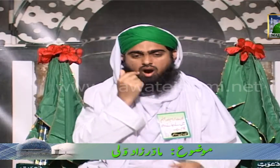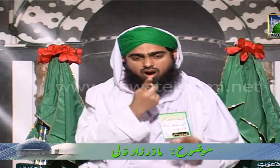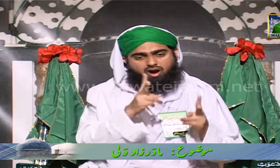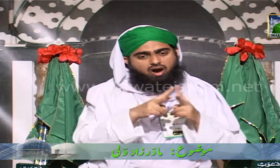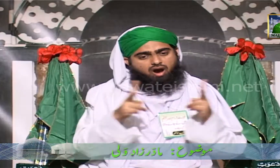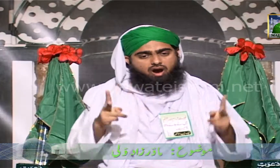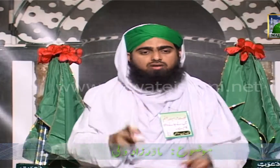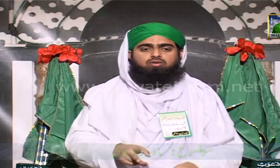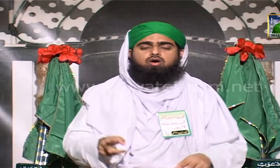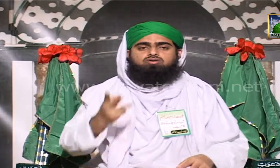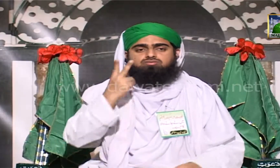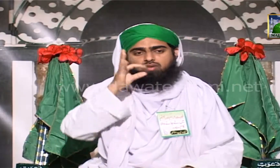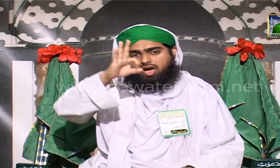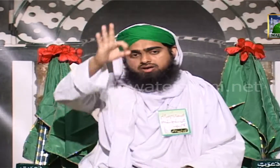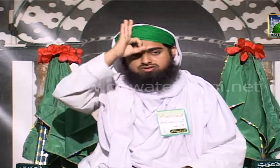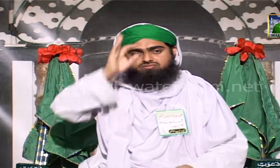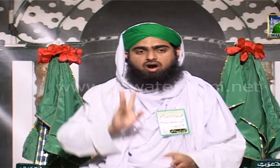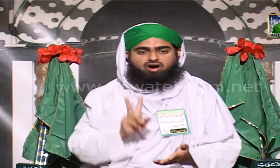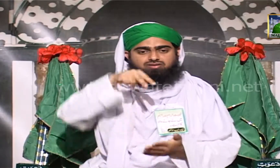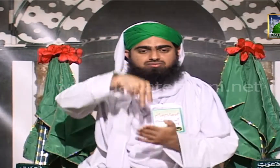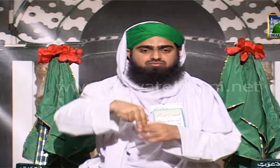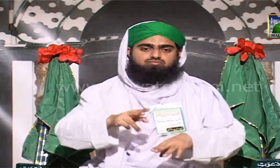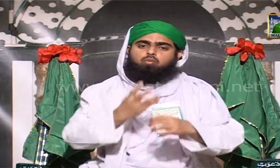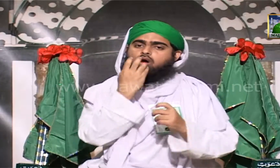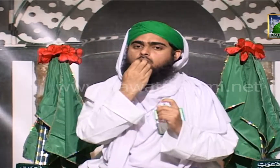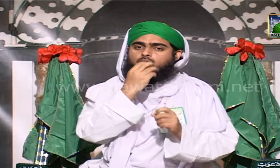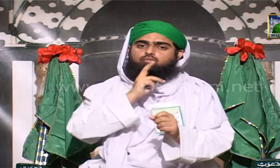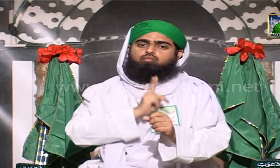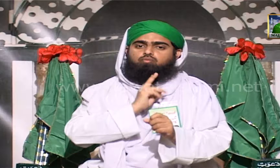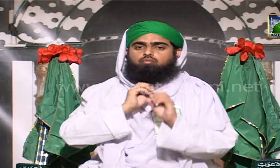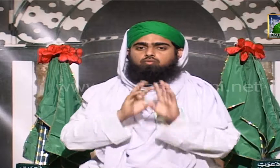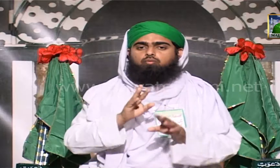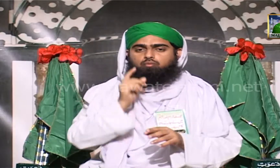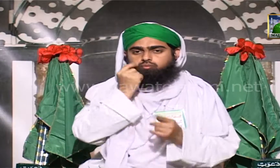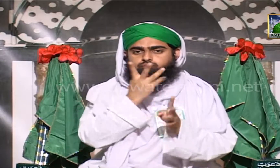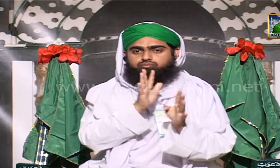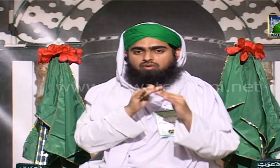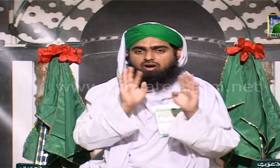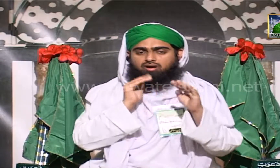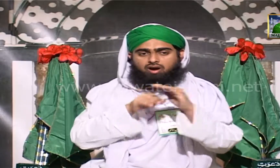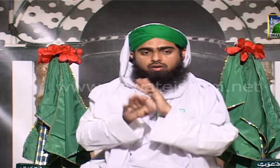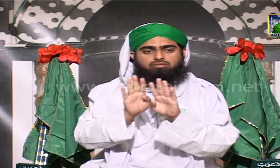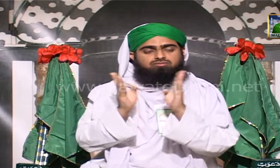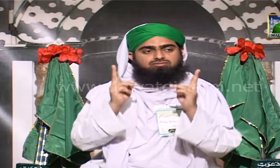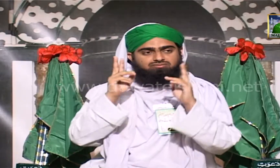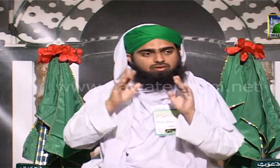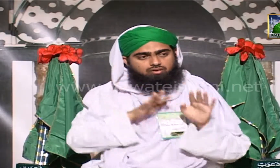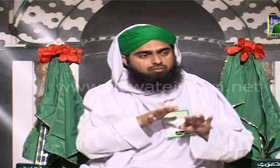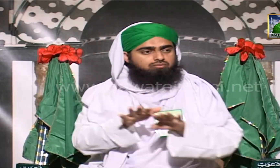خطبہ جب شروع ہوتا ہے اس وقت وہ جمعے کو مسجد میں داخل ہوتے ہیں. حالانکہ شریعت کا حکم یہ ہے کہ جب پہلی اذان